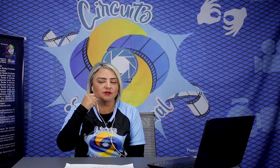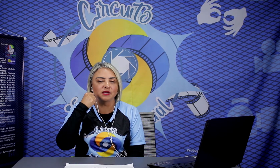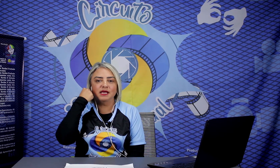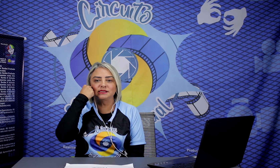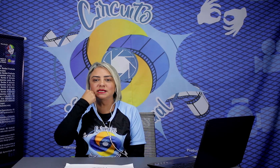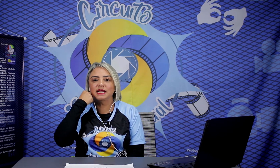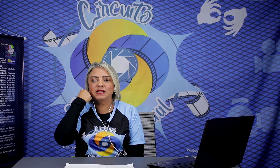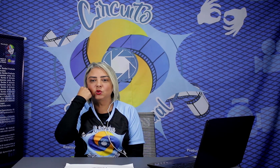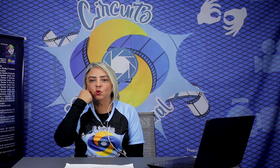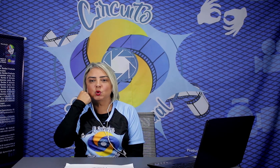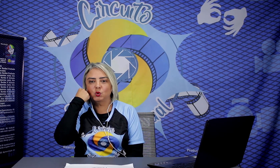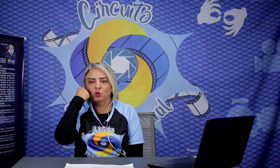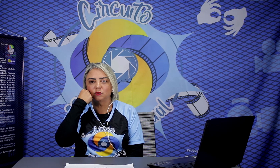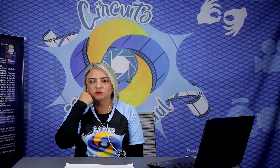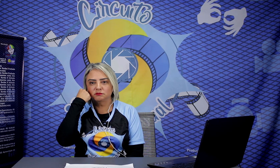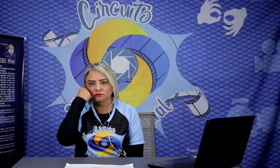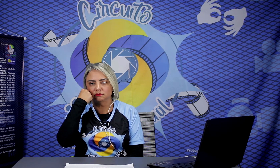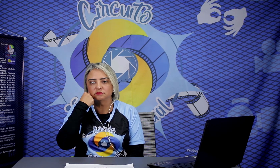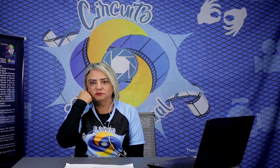é senador.